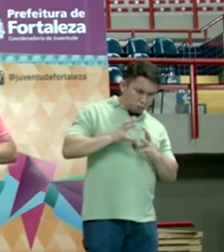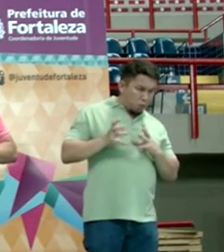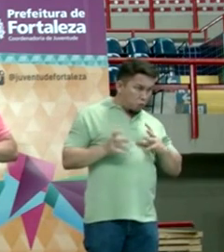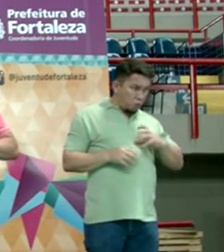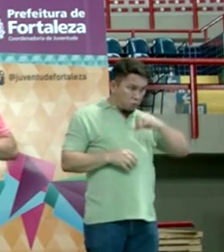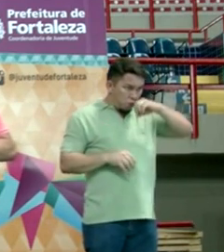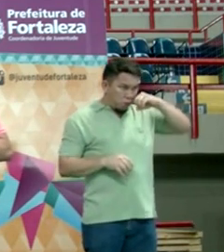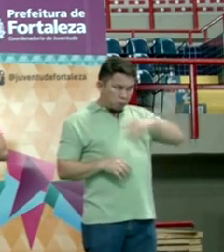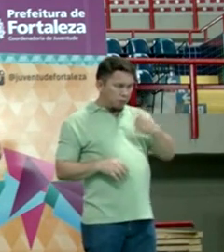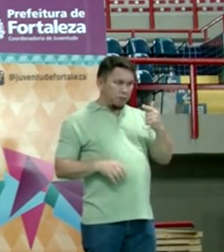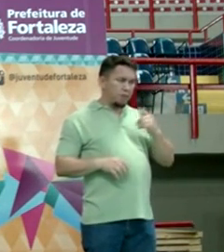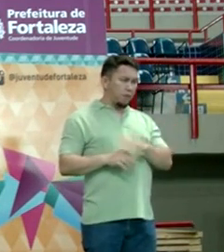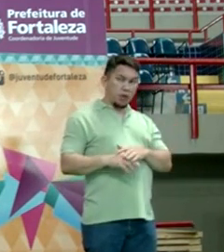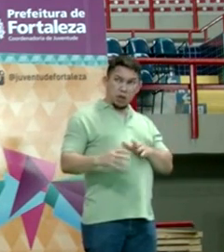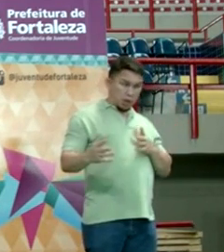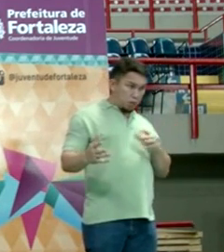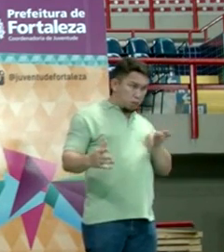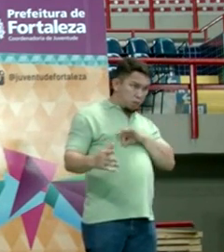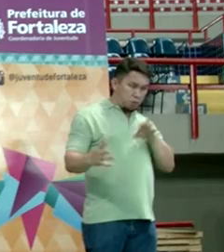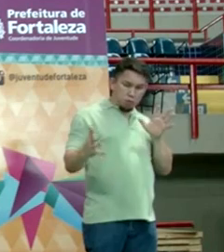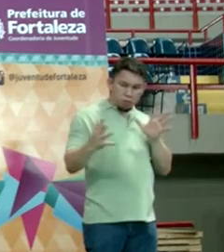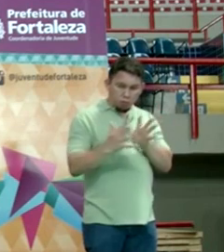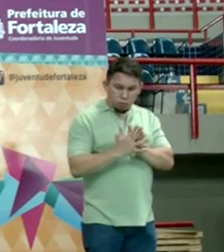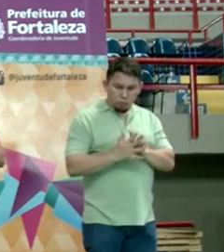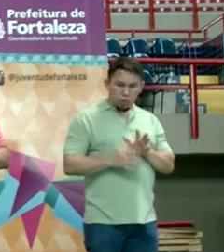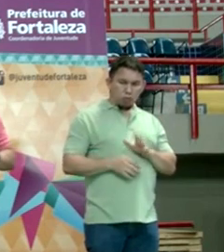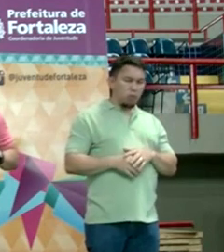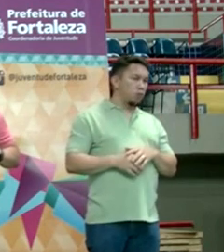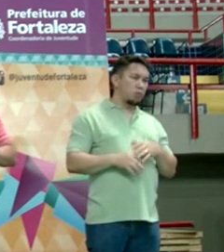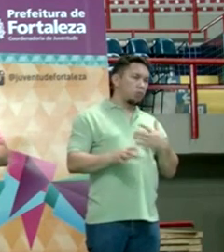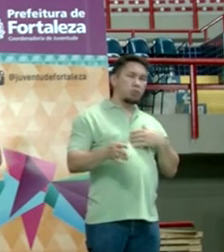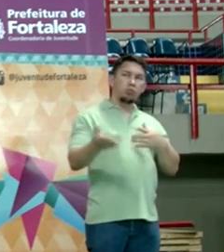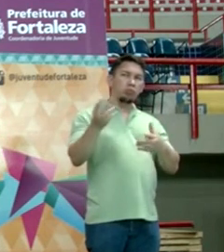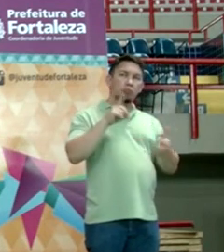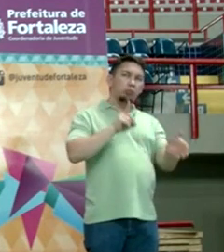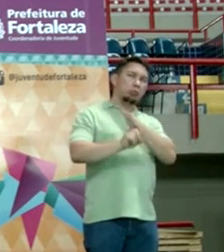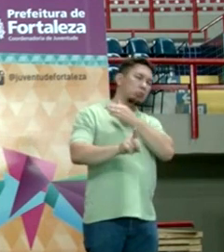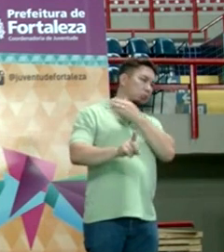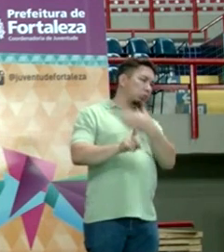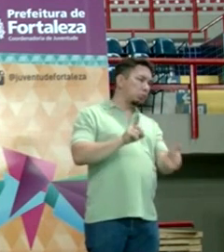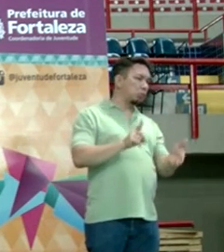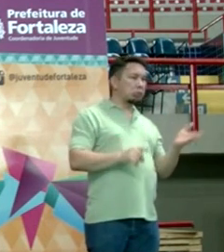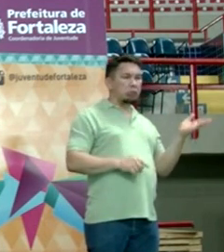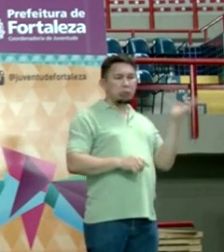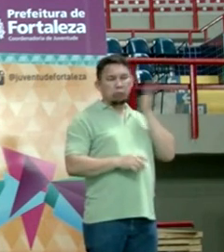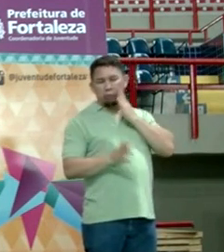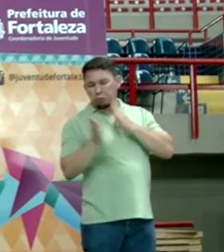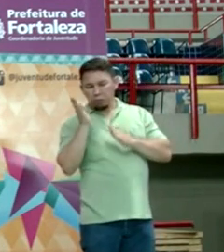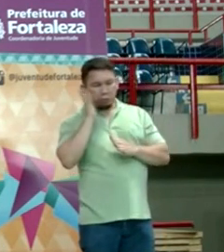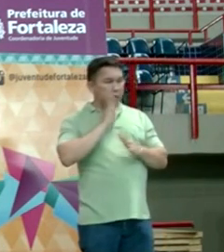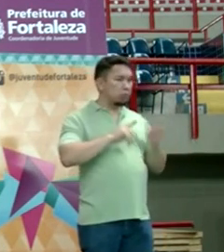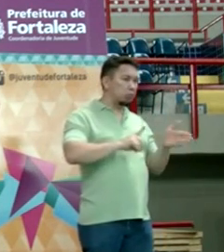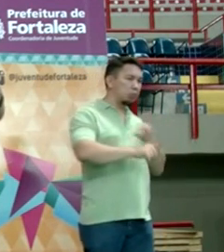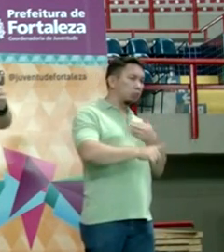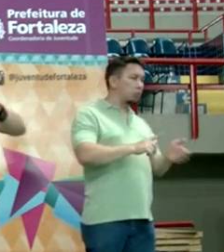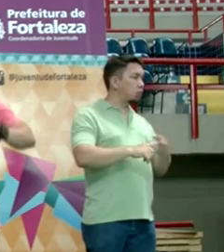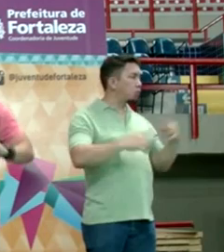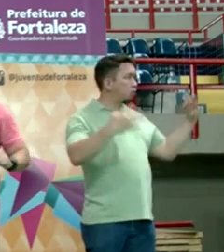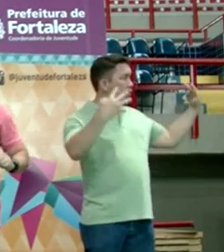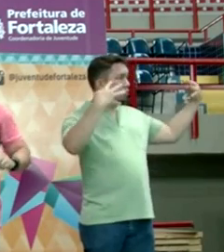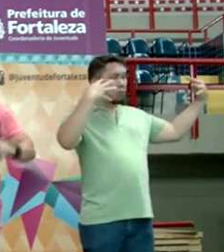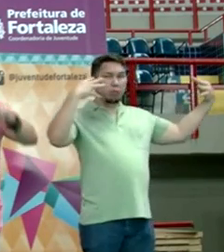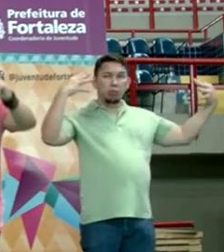protesto de violência, ele não enfrentava a polícia. Ao contrário, eles apanhavam. Achavam que apanhando iam chamar